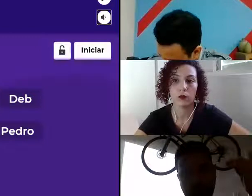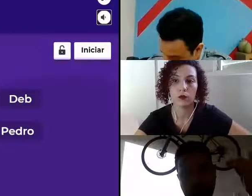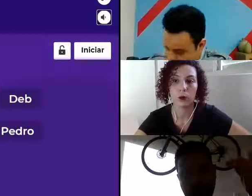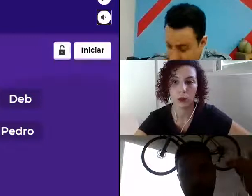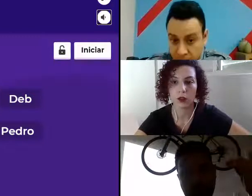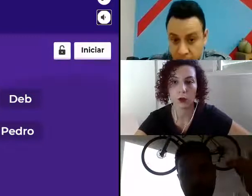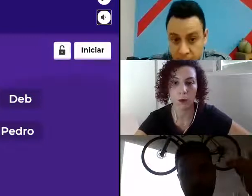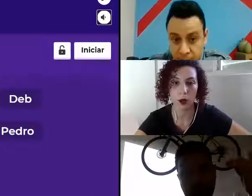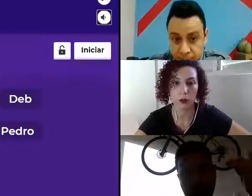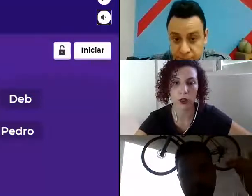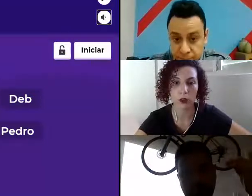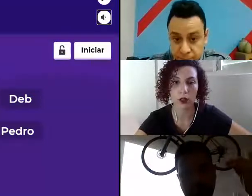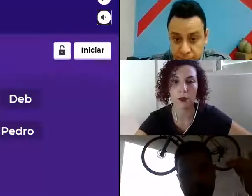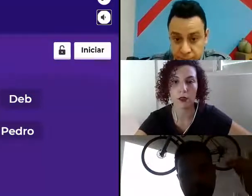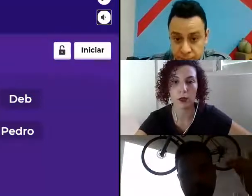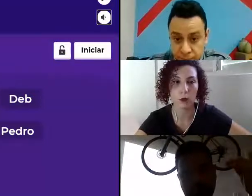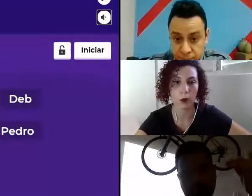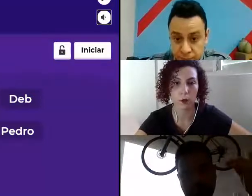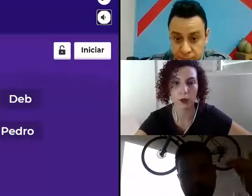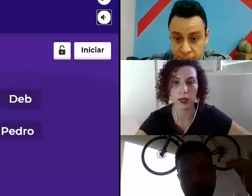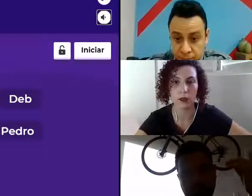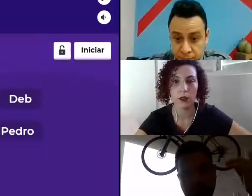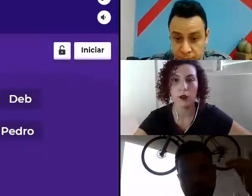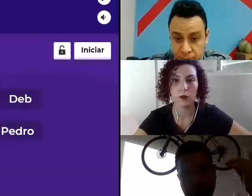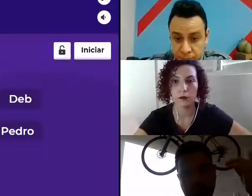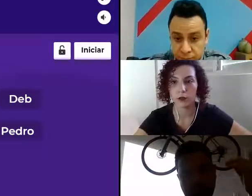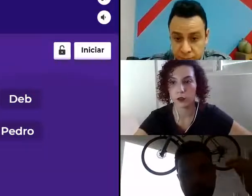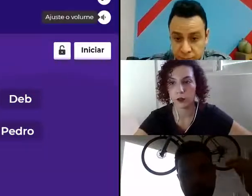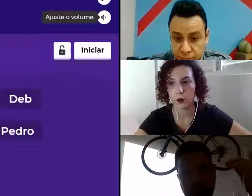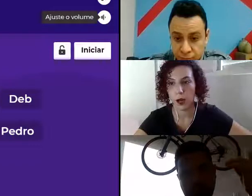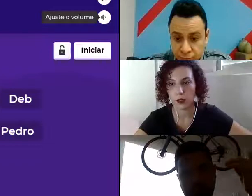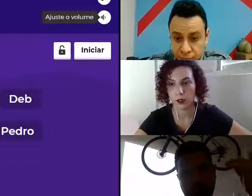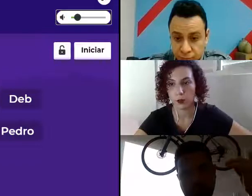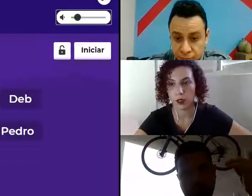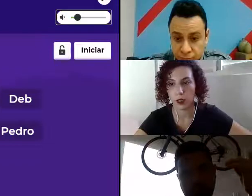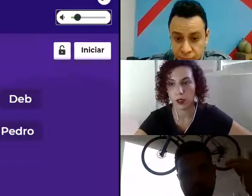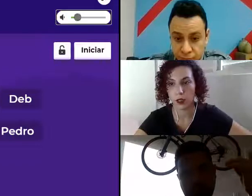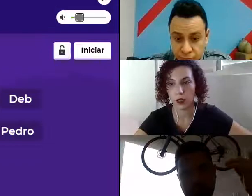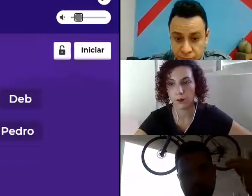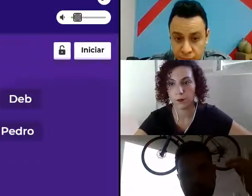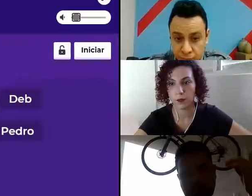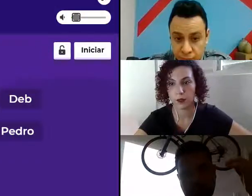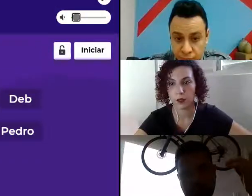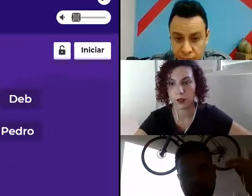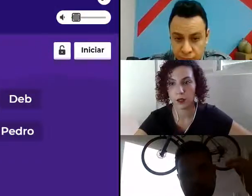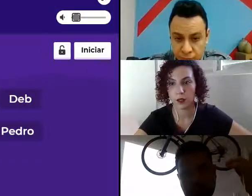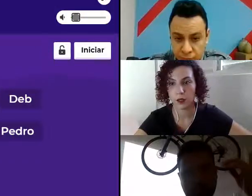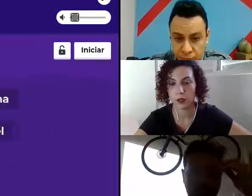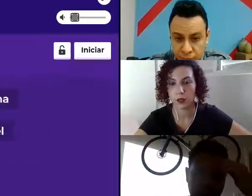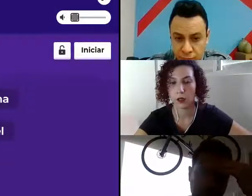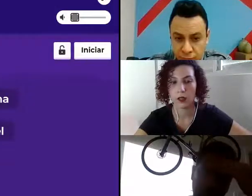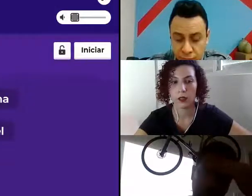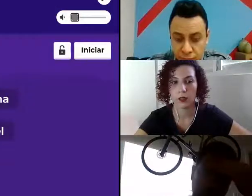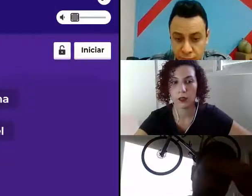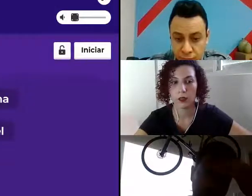Eu tenho dificuldade de acompanhar o chat aqui, mas então podemos, tá? Deixa eu abaixar essa musiquinha aqui.